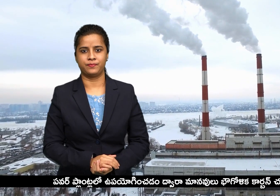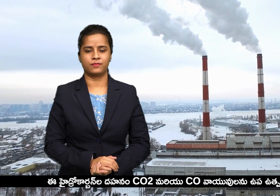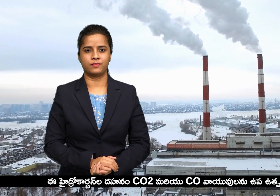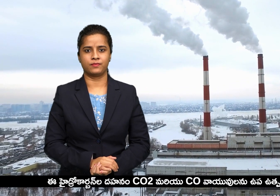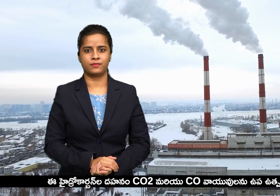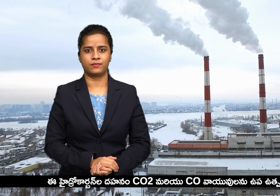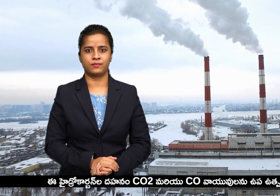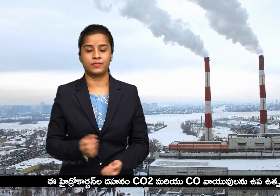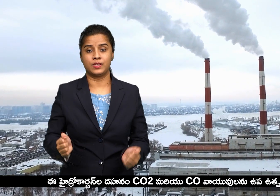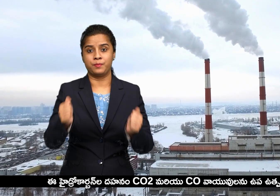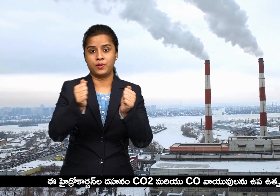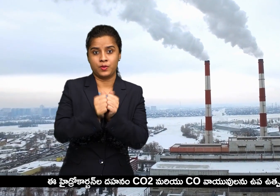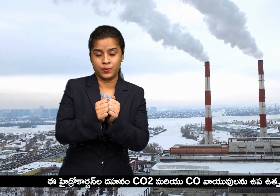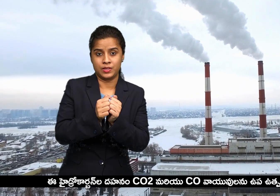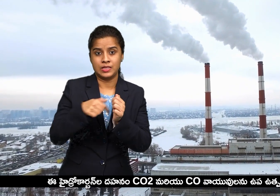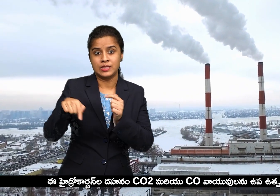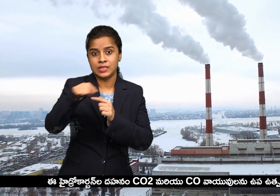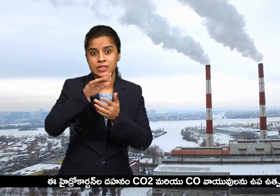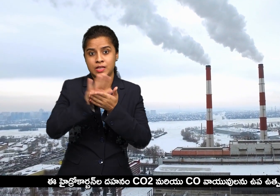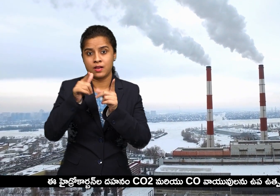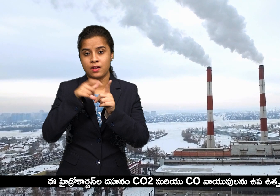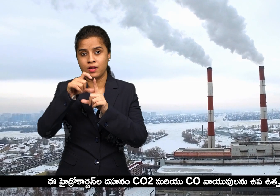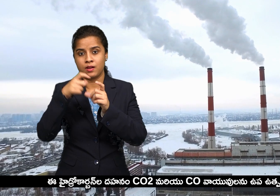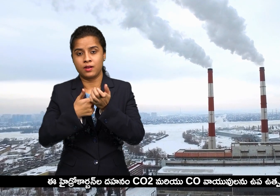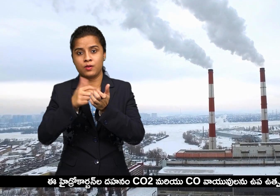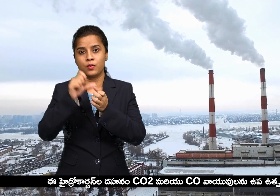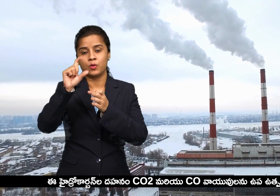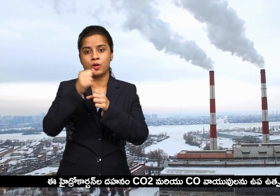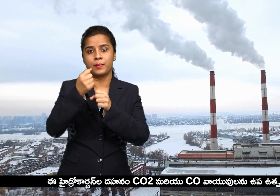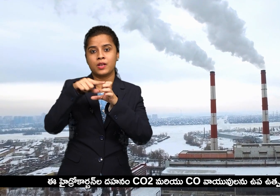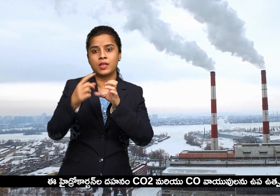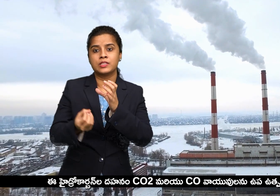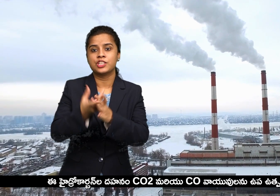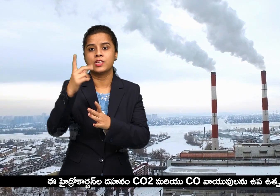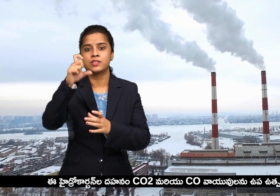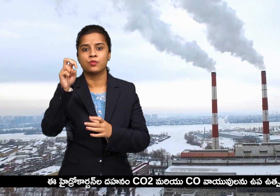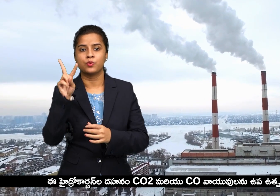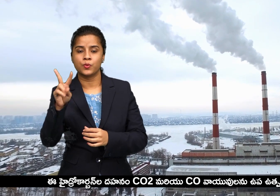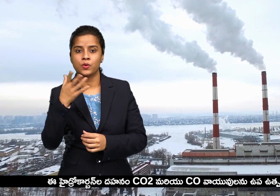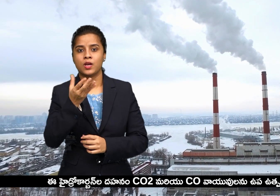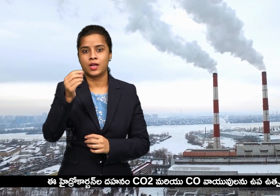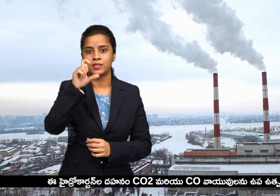ఈ హైడ్రోకార్బన్ల దహనం CO2 మరియు CO వాయువులను ఉప ఉత్పత్తిగా ఉత్పత్తి